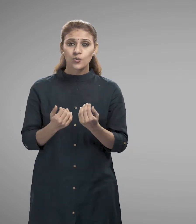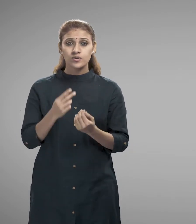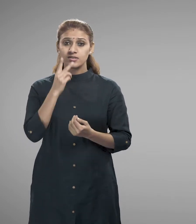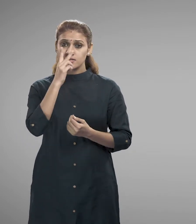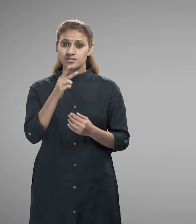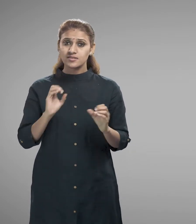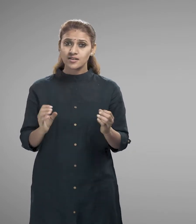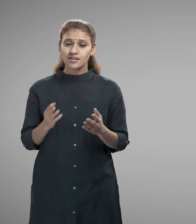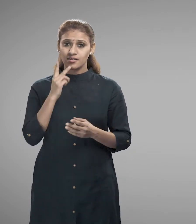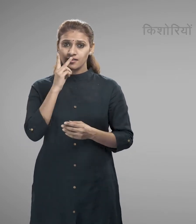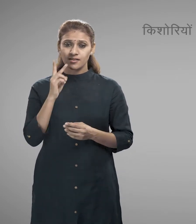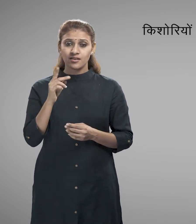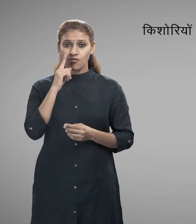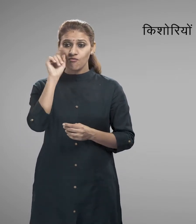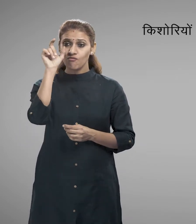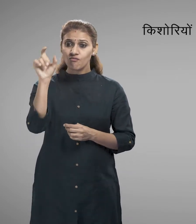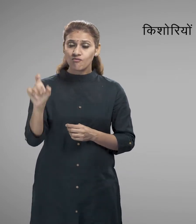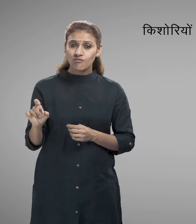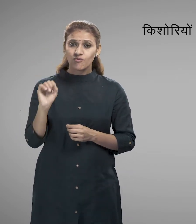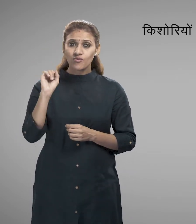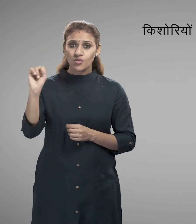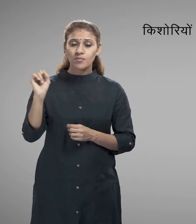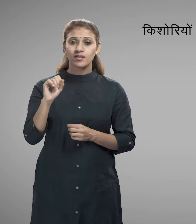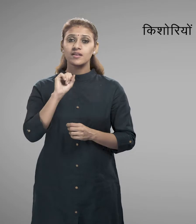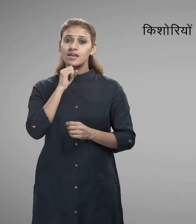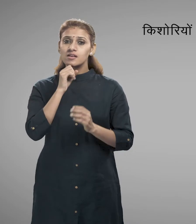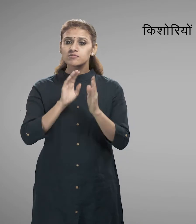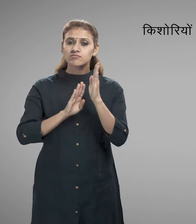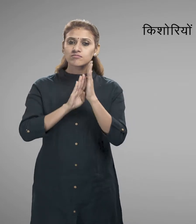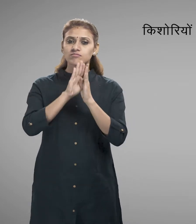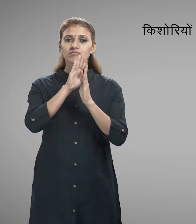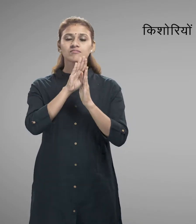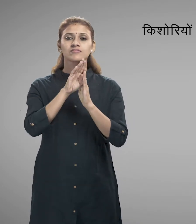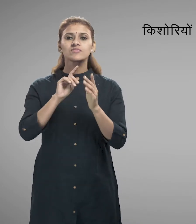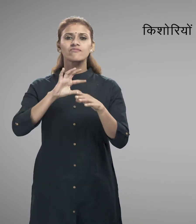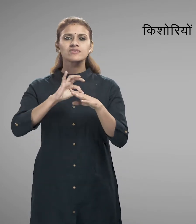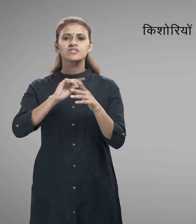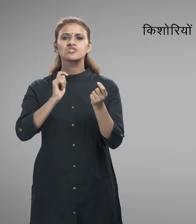आइए देखें कि किशोरियों में बड़े होते हुए क्या शारीरिक बदलाव आते हैं।